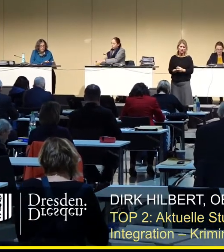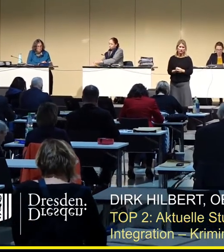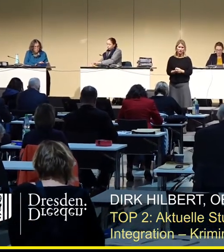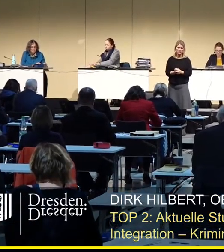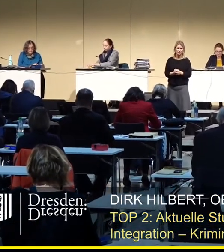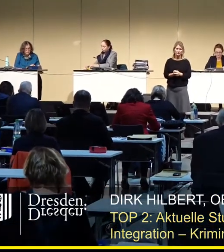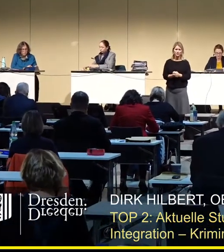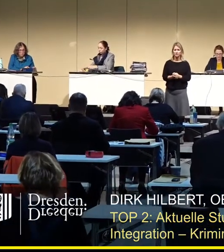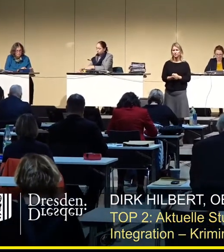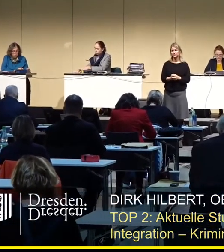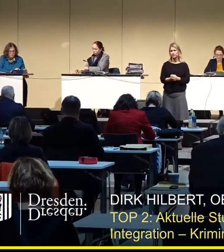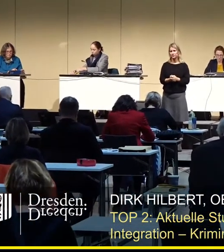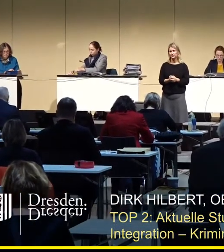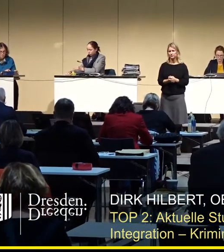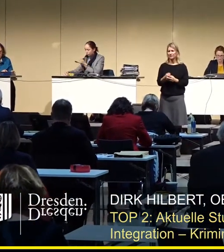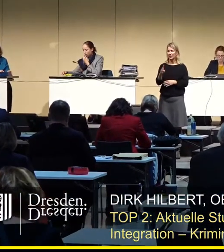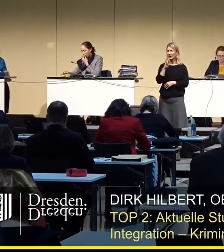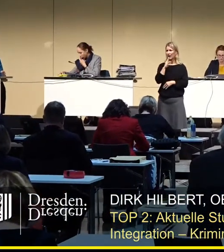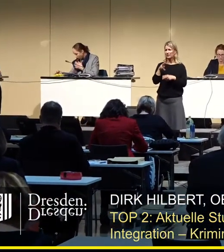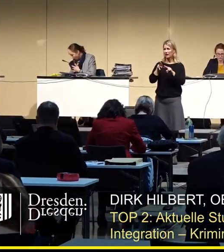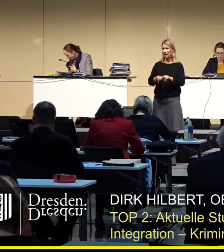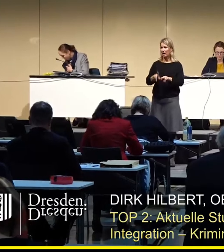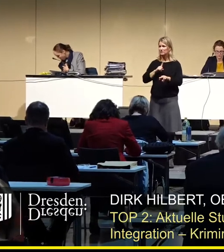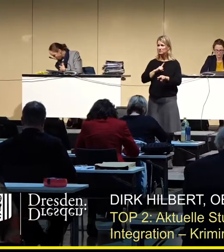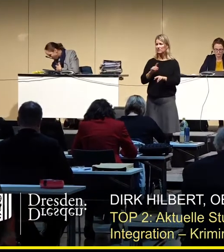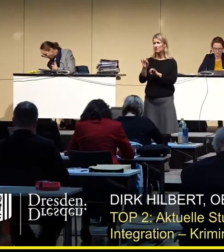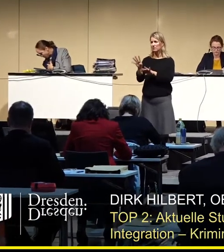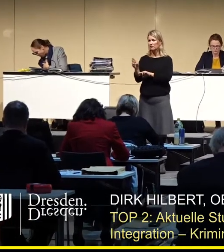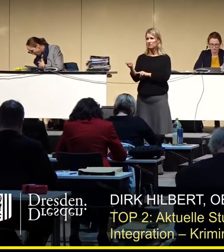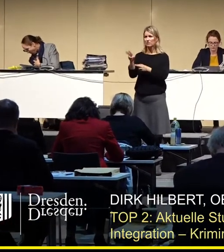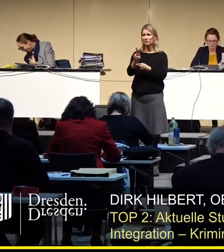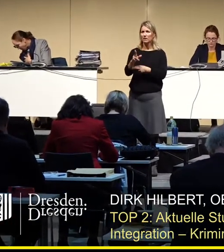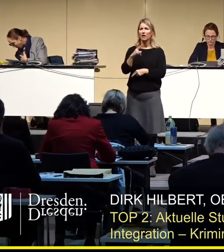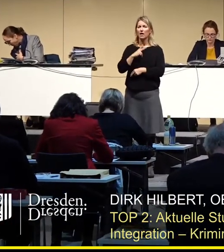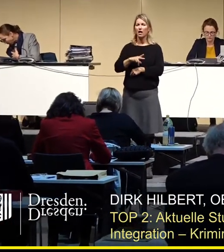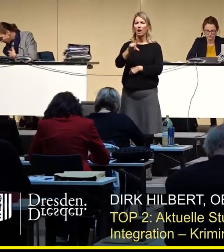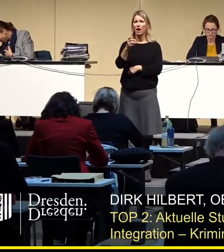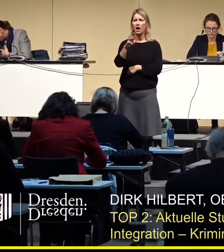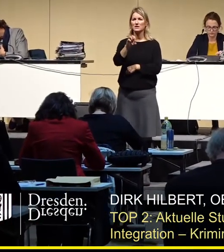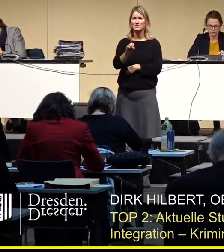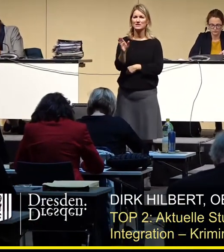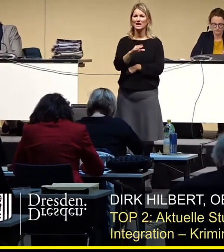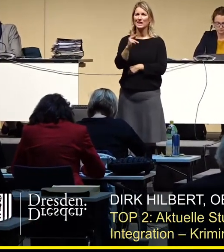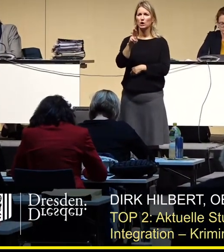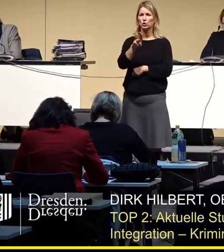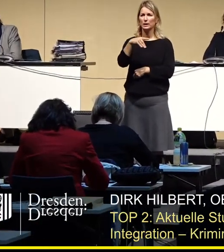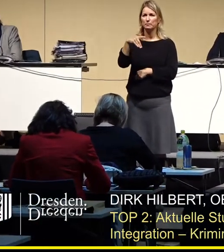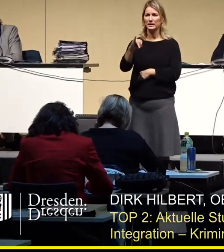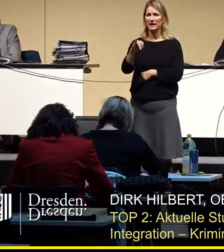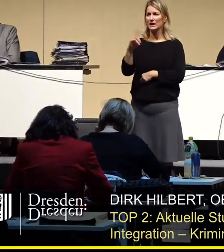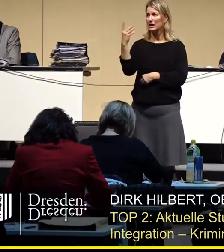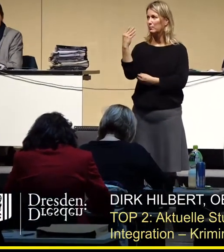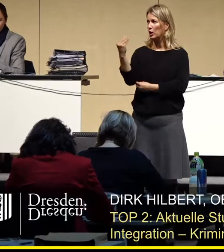Sie hatten das Rederecht abgetreten an Herrn Lars Kuppi. Bitte schön, 5 Minuten